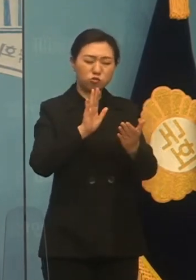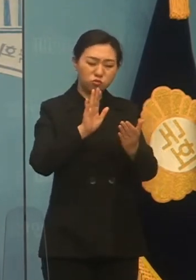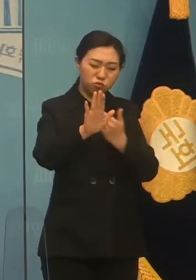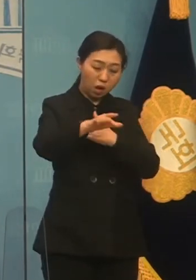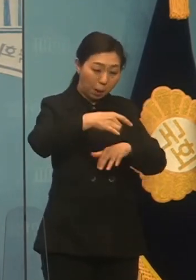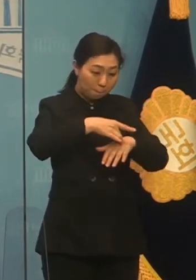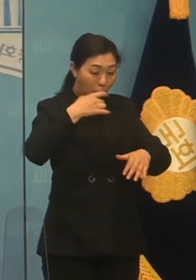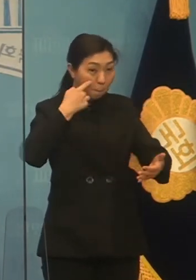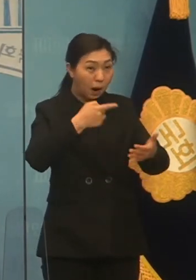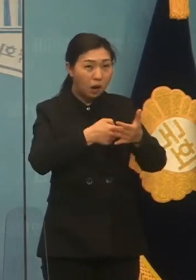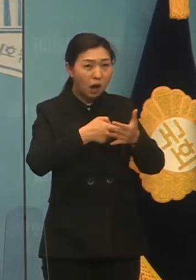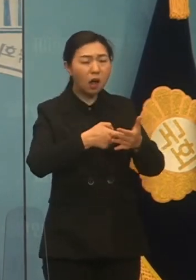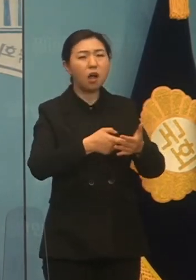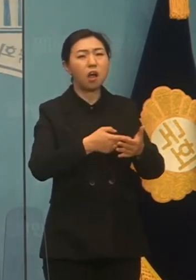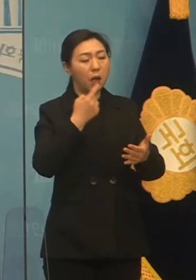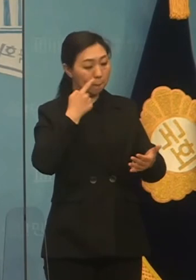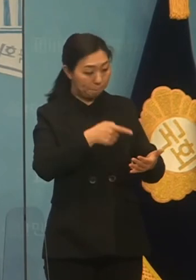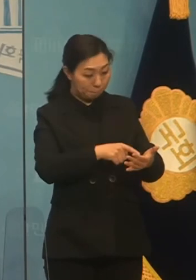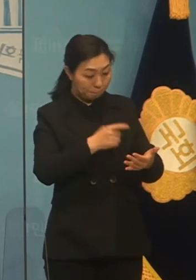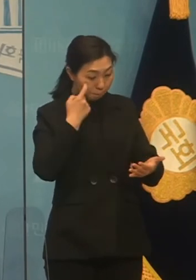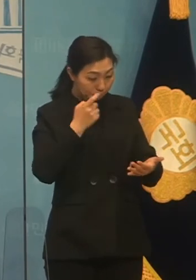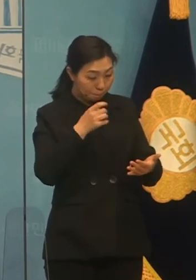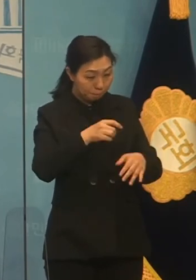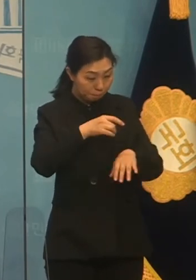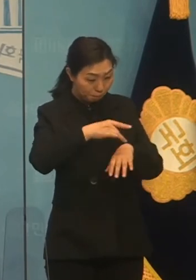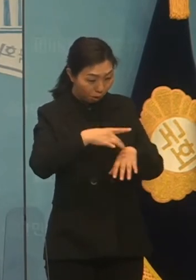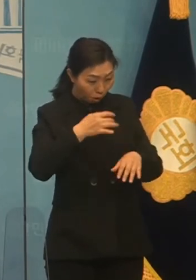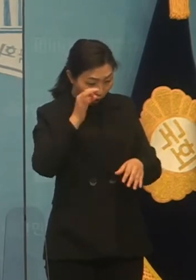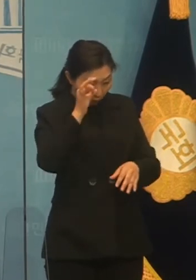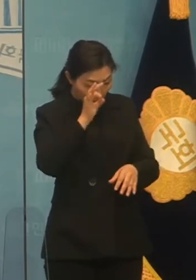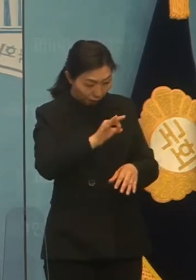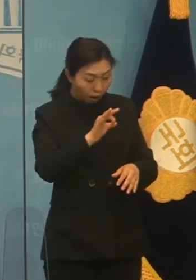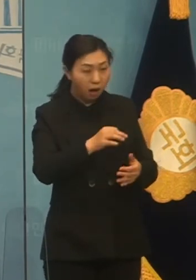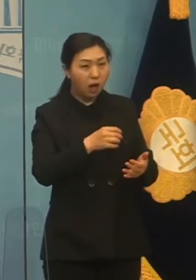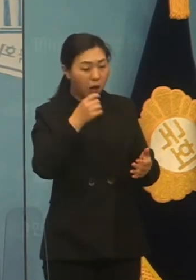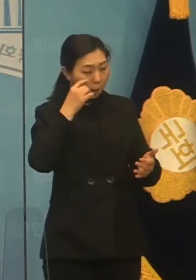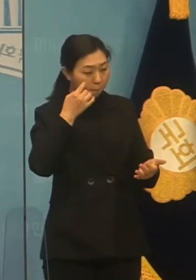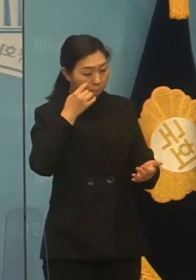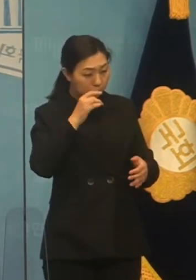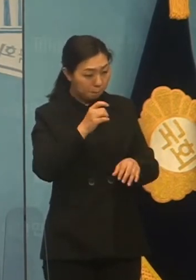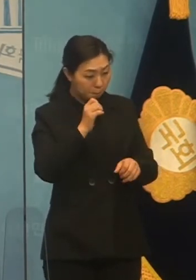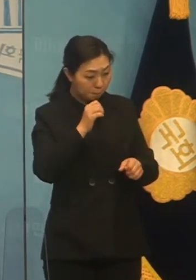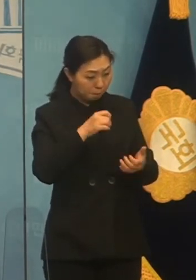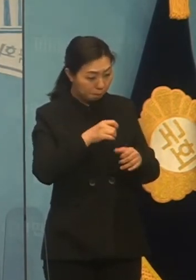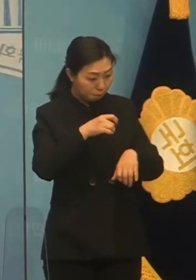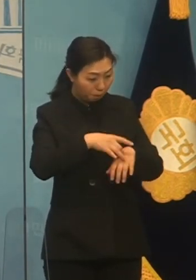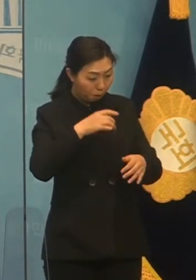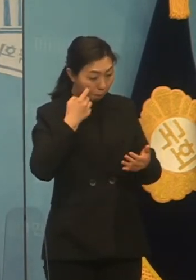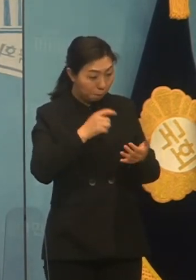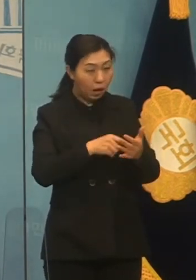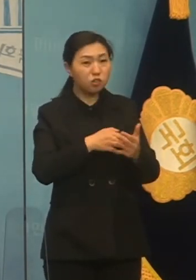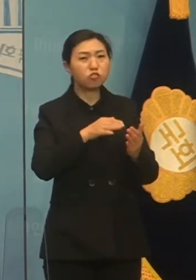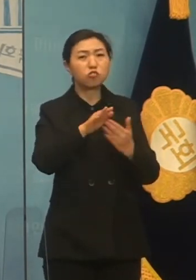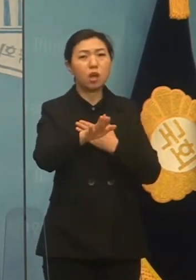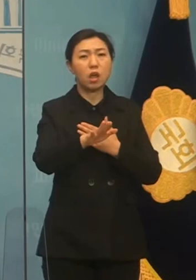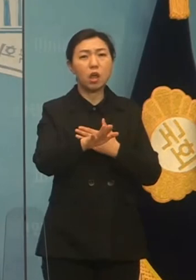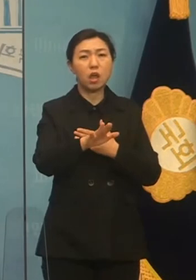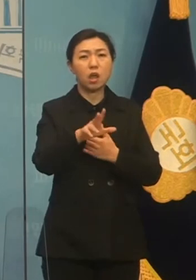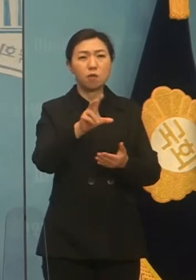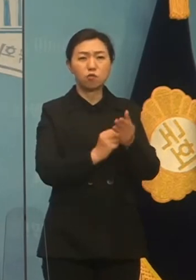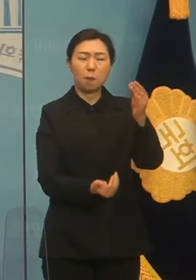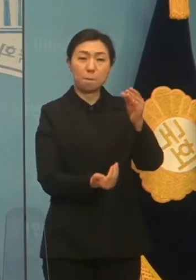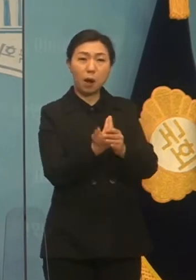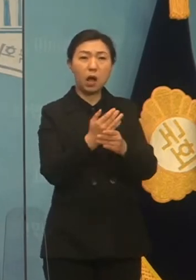발견된 이후에는 사건 발생 이후 10년이 경과하였다는 이유로 구조금을 신청할